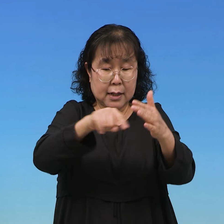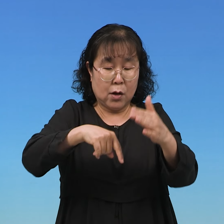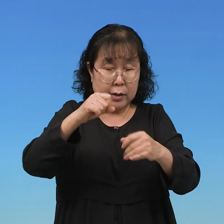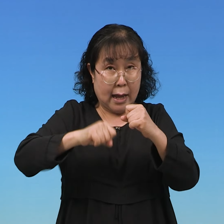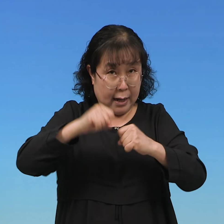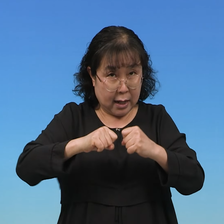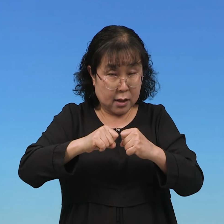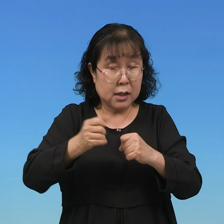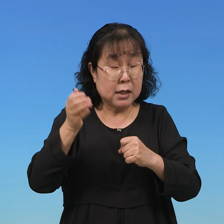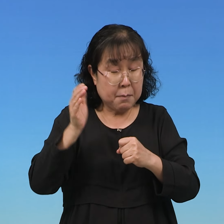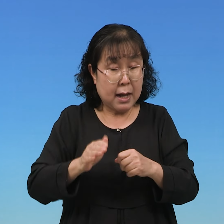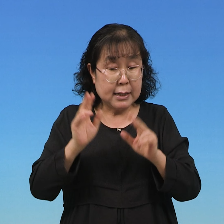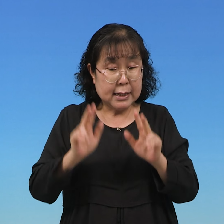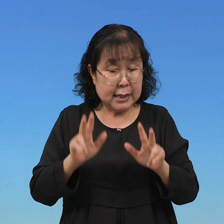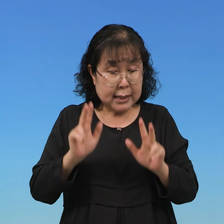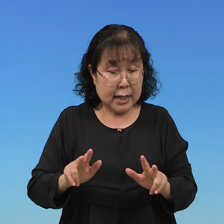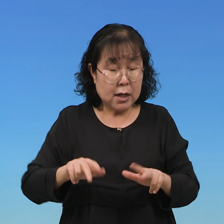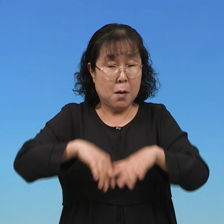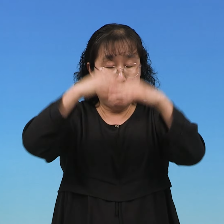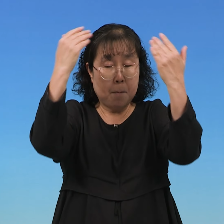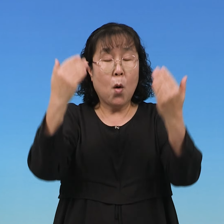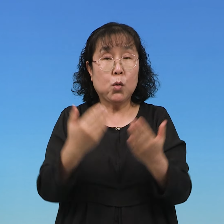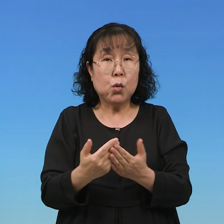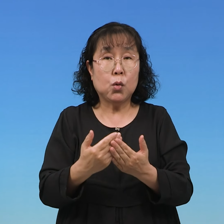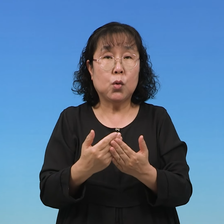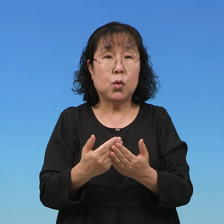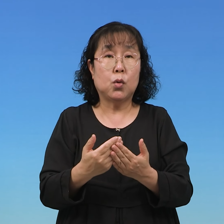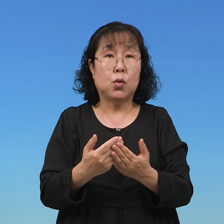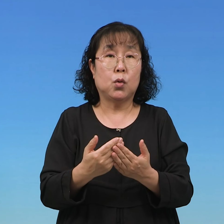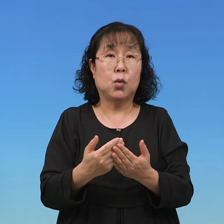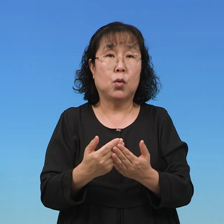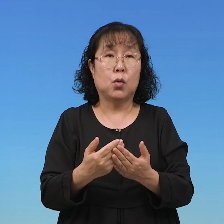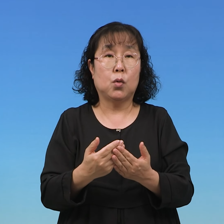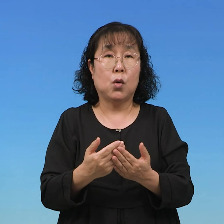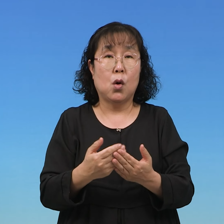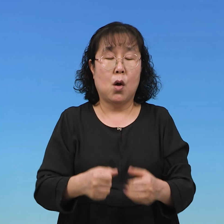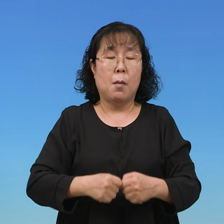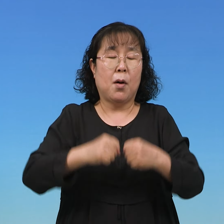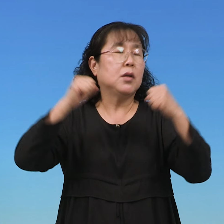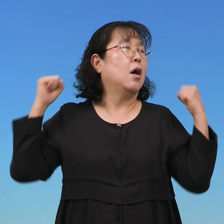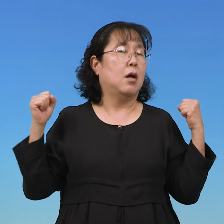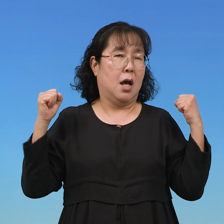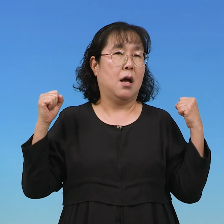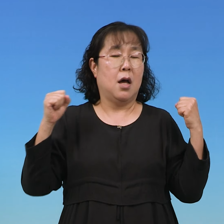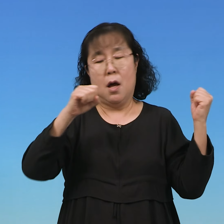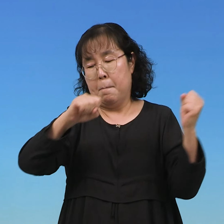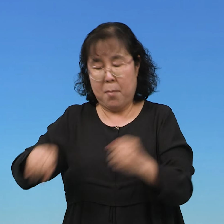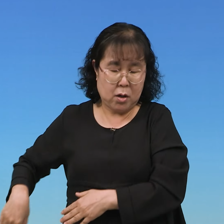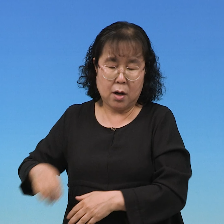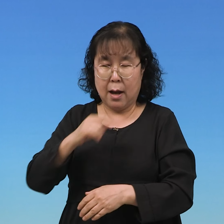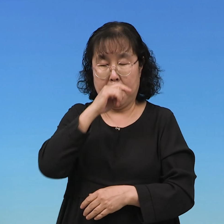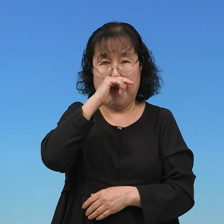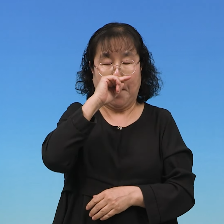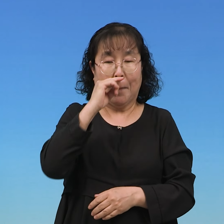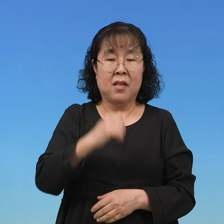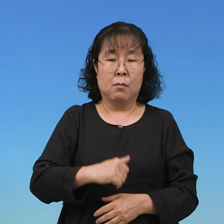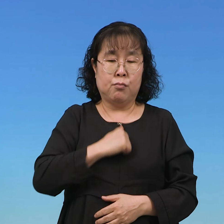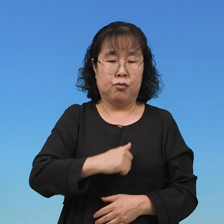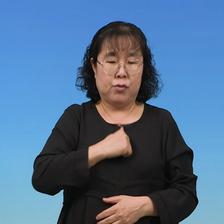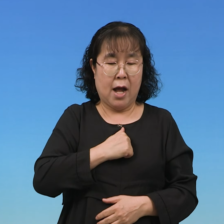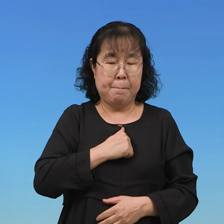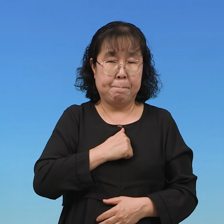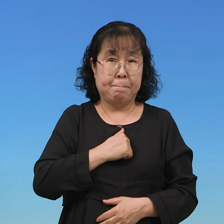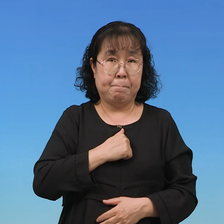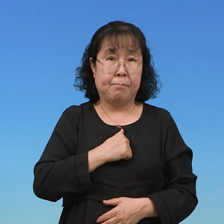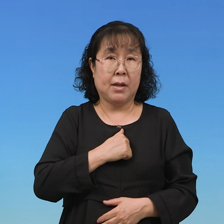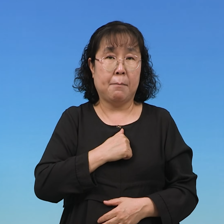이제는 너희가 이 모든 것을, 여기도 벗어버리라 나오잖아요. 너희가 이 모든 것을 벗어버리라. 곧